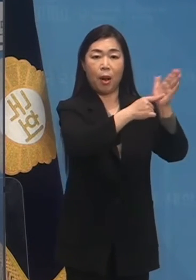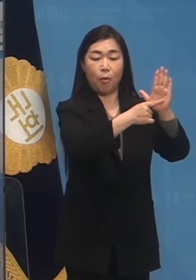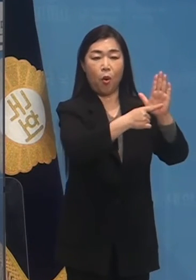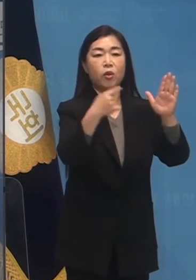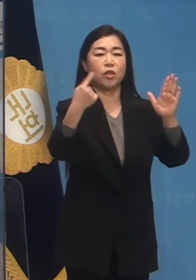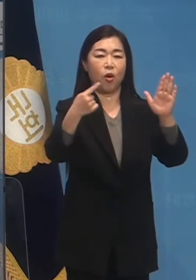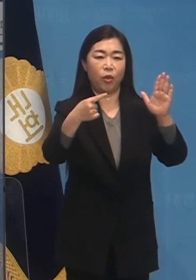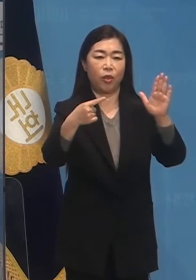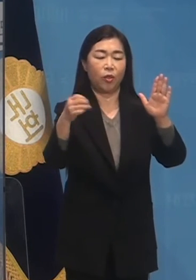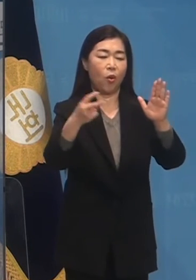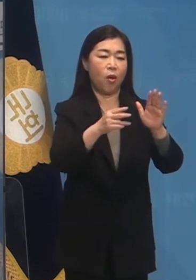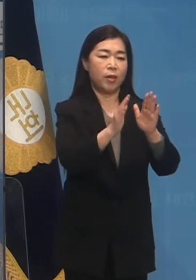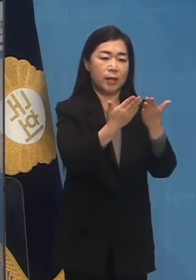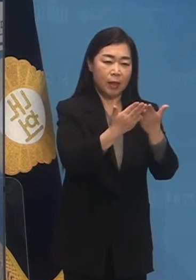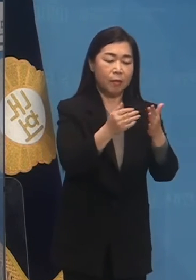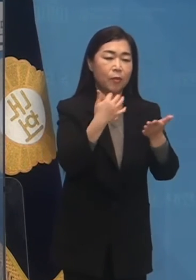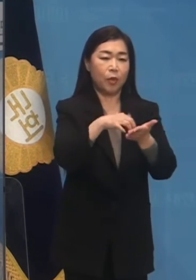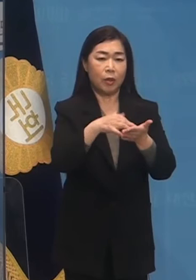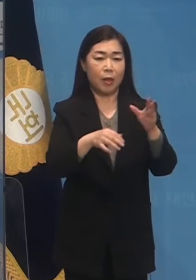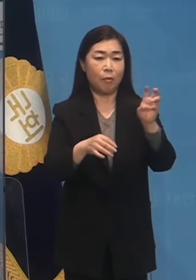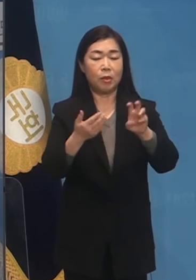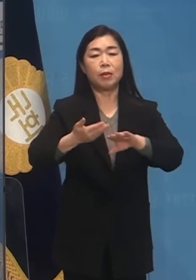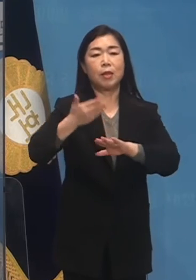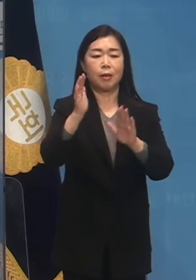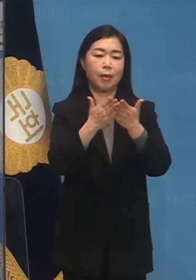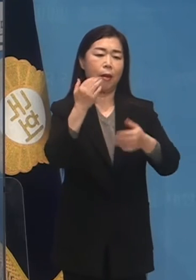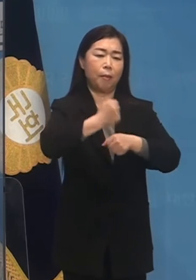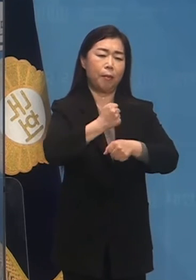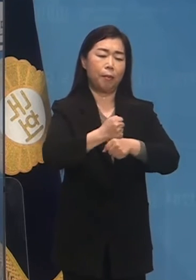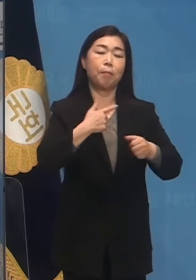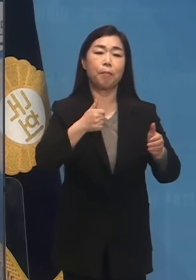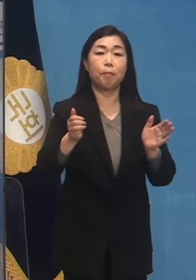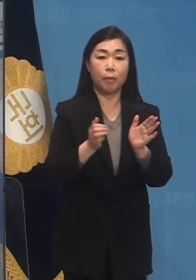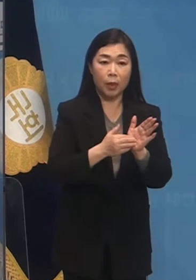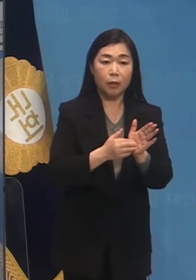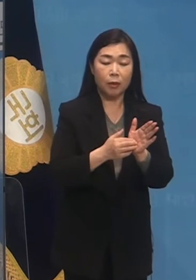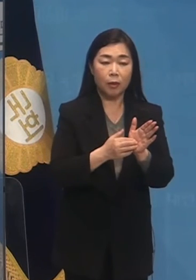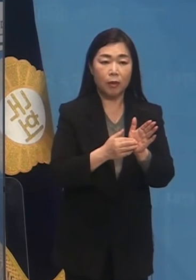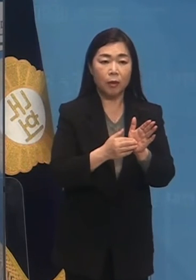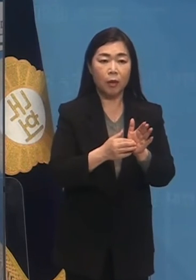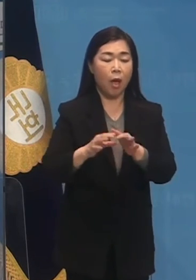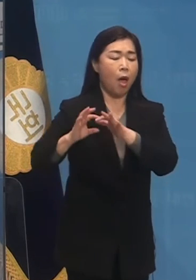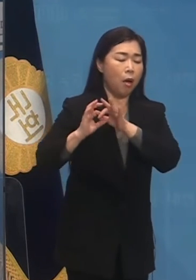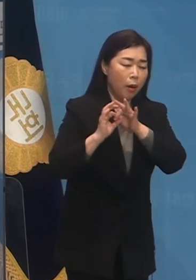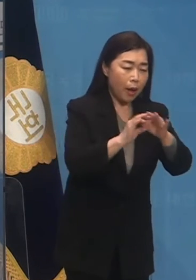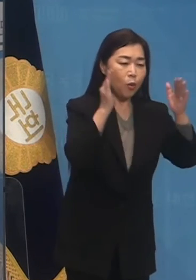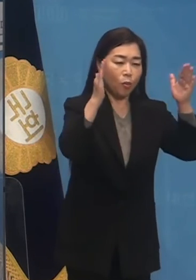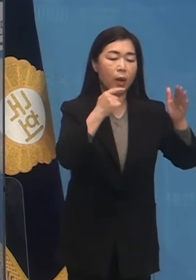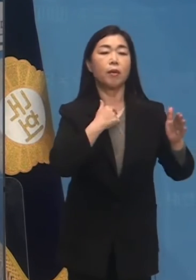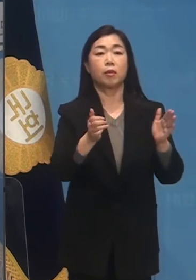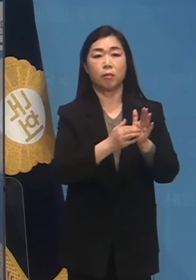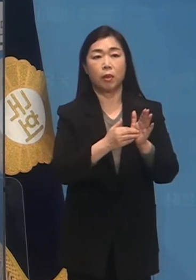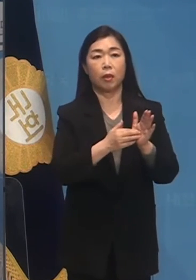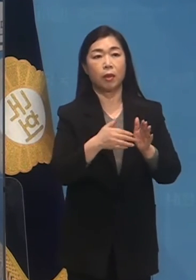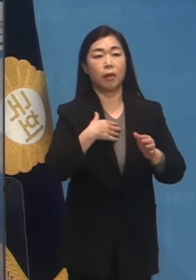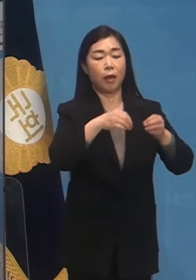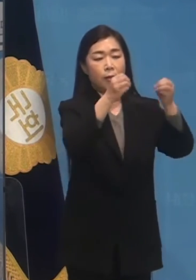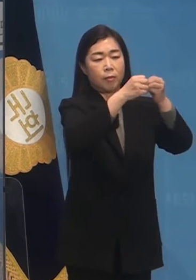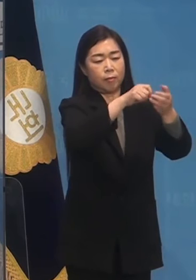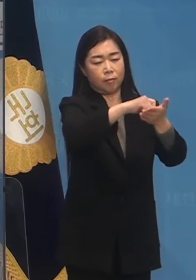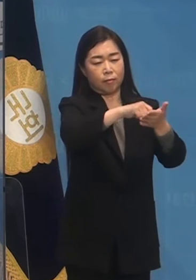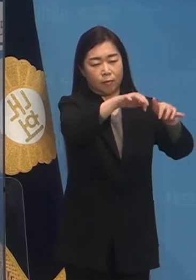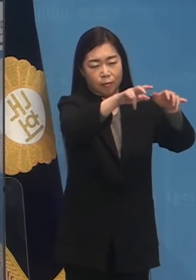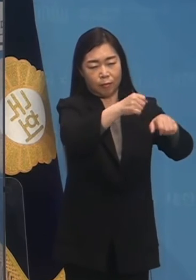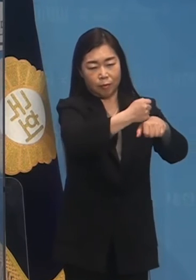권의 집필 등 끊임없이 생각하고 공부하는 삶의 자세를 견지해 왔습니다. 저희 오랜 글쓰기가 그것을